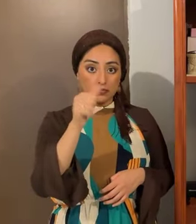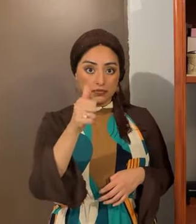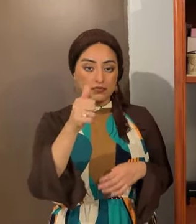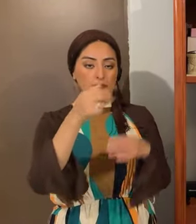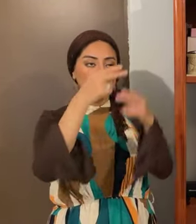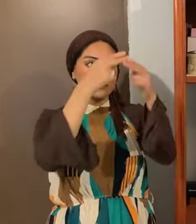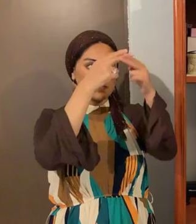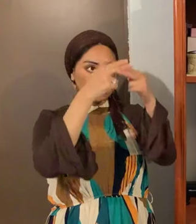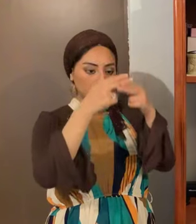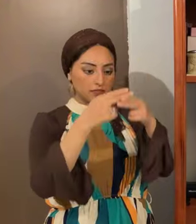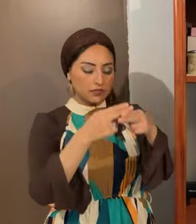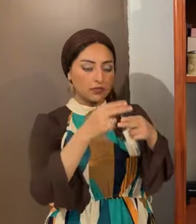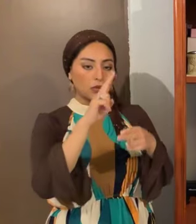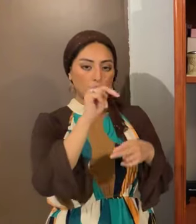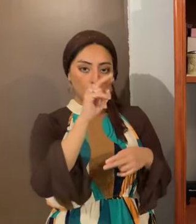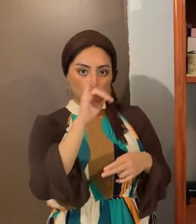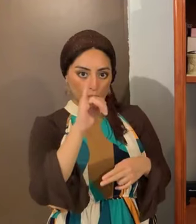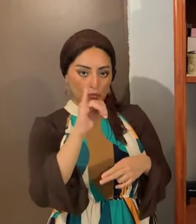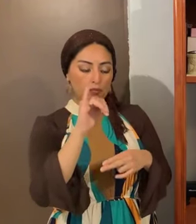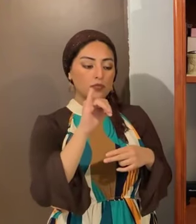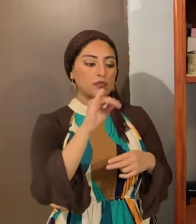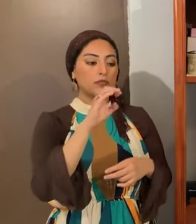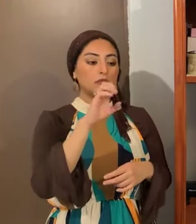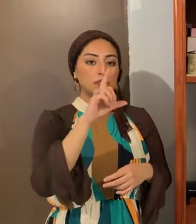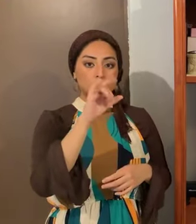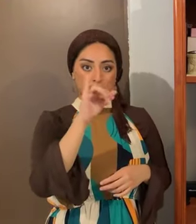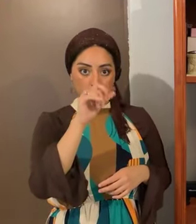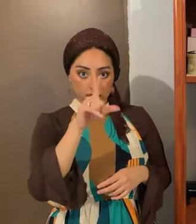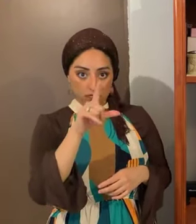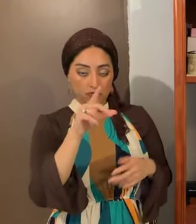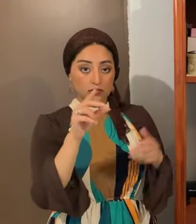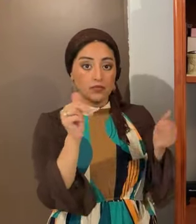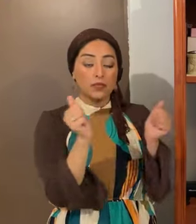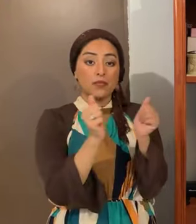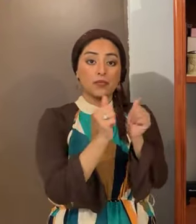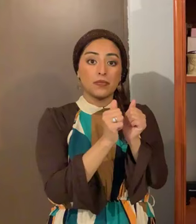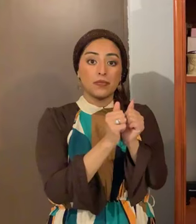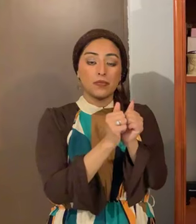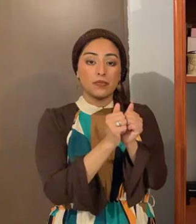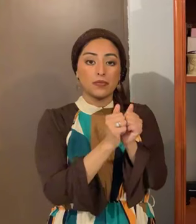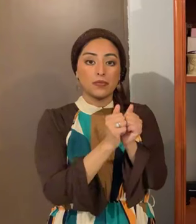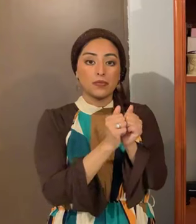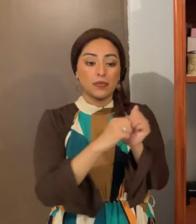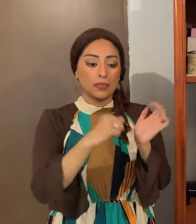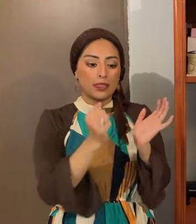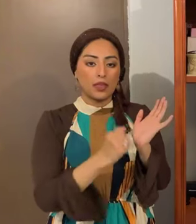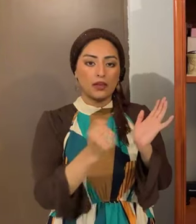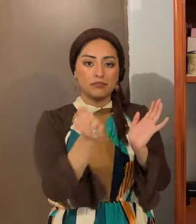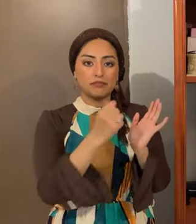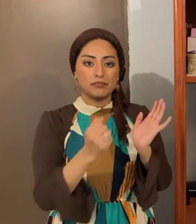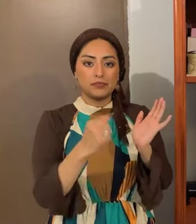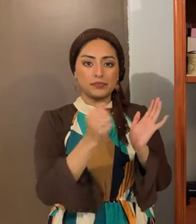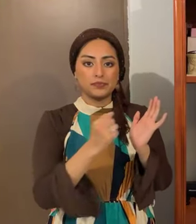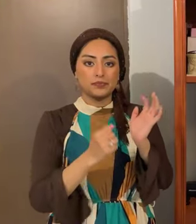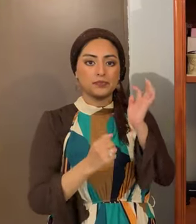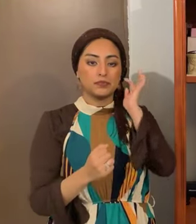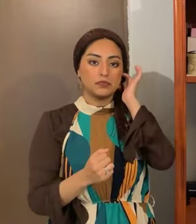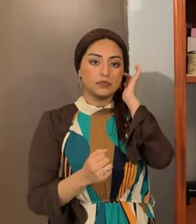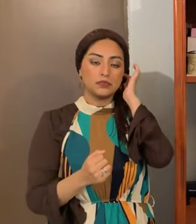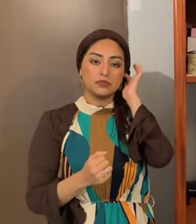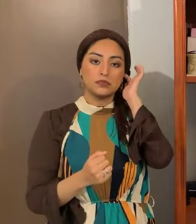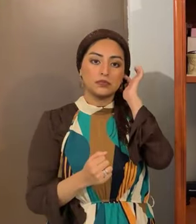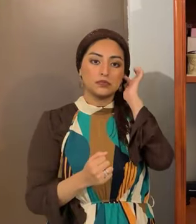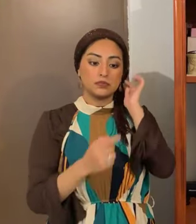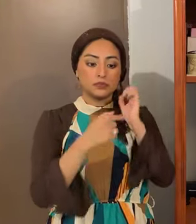Jehiel, Uni, Eliab, Masías y Benaía, con salterios sobre Alamot. Entonces ellos